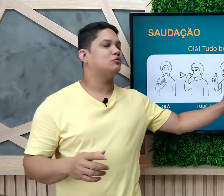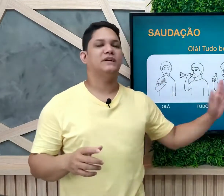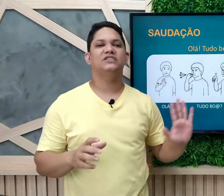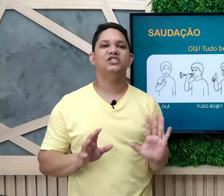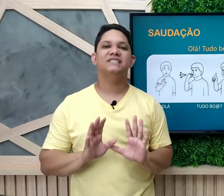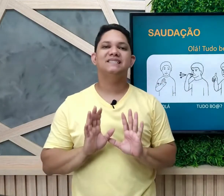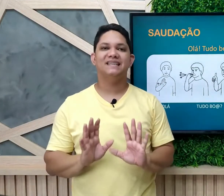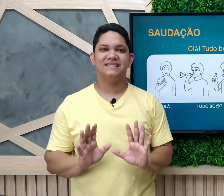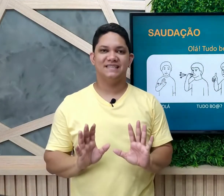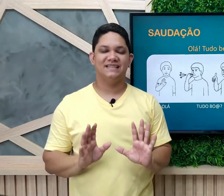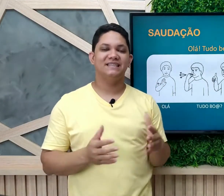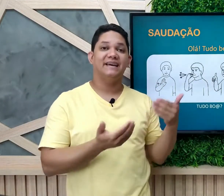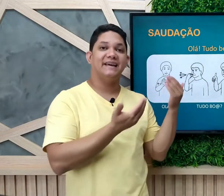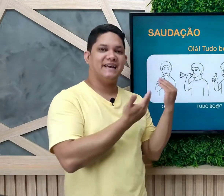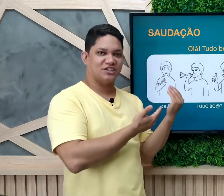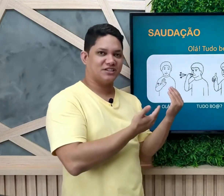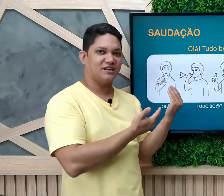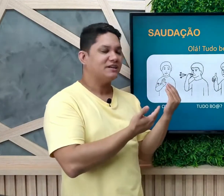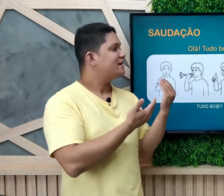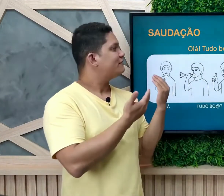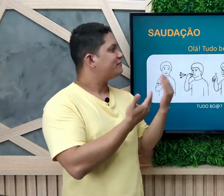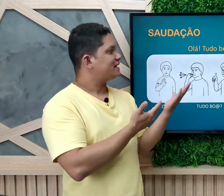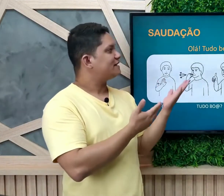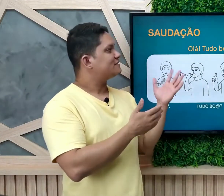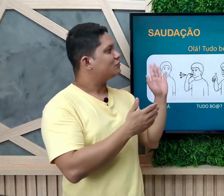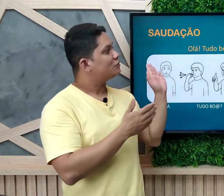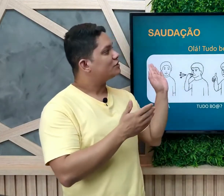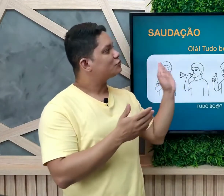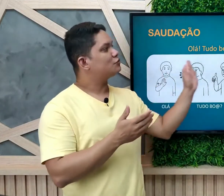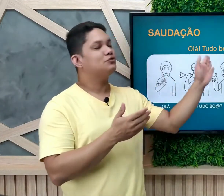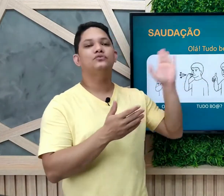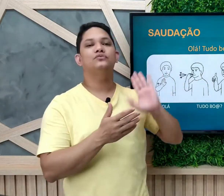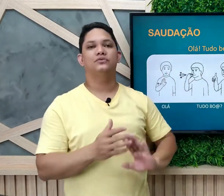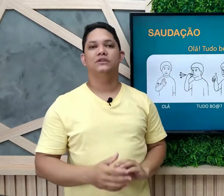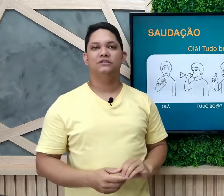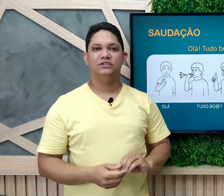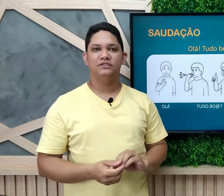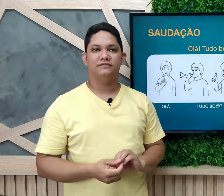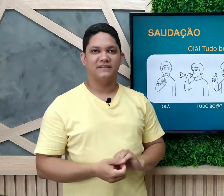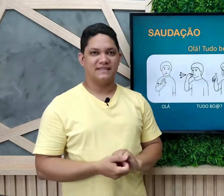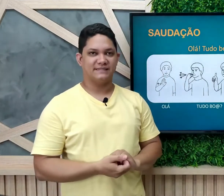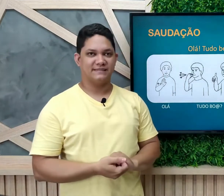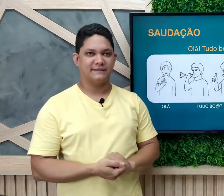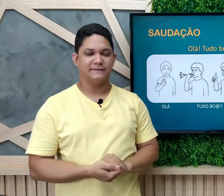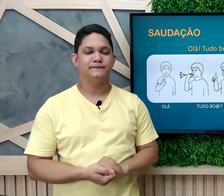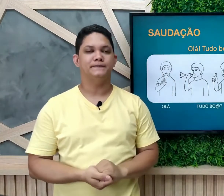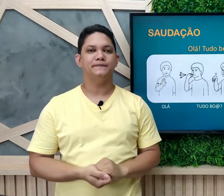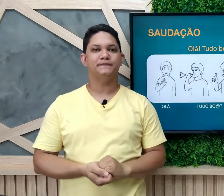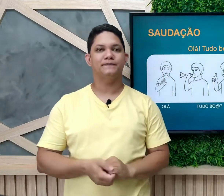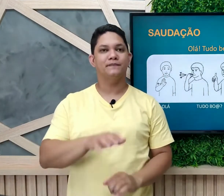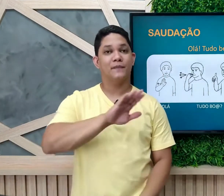como é que a gente sinalizaria esta frase ou este conjunto de frases aqui.